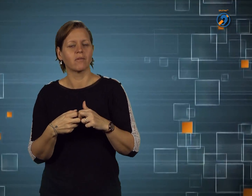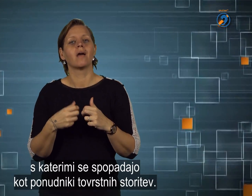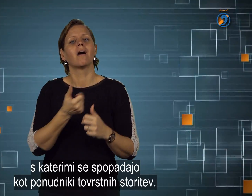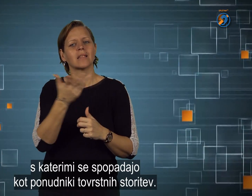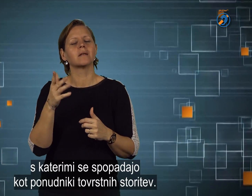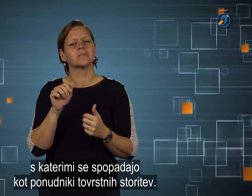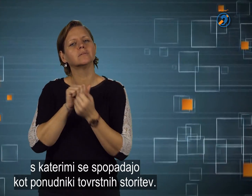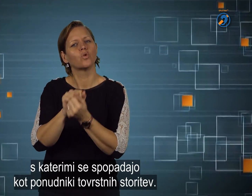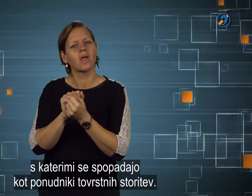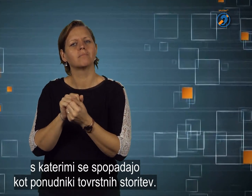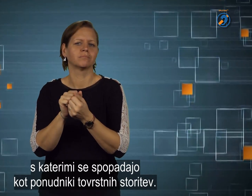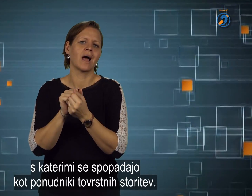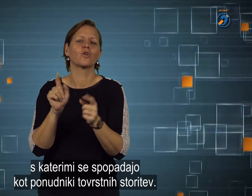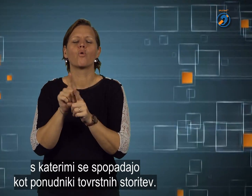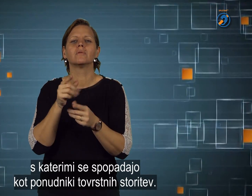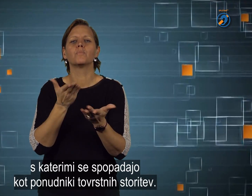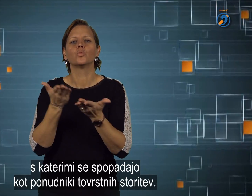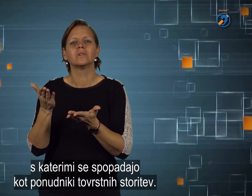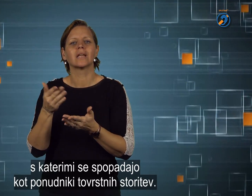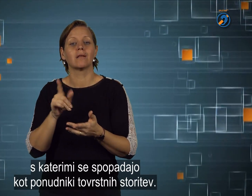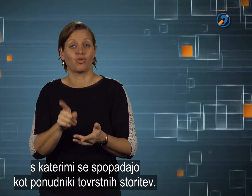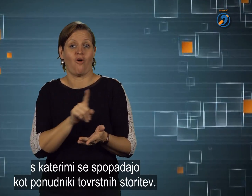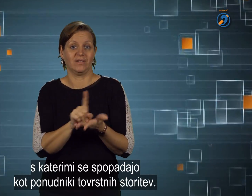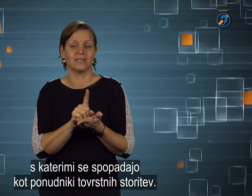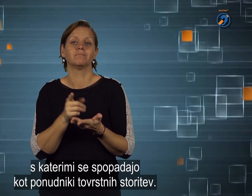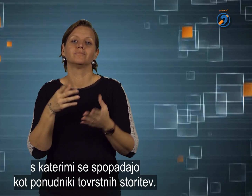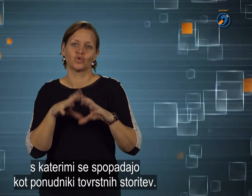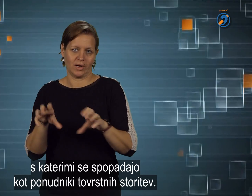spopadajo kot ponudniki tovrstnih storitev.